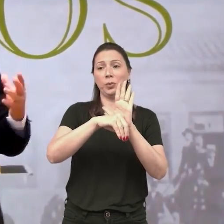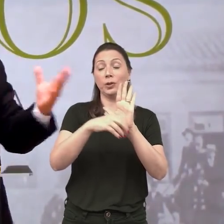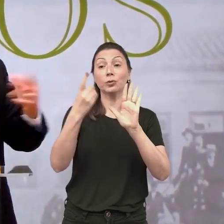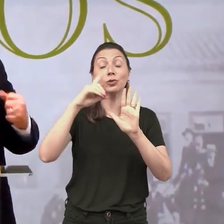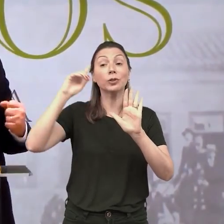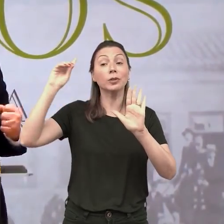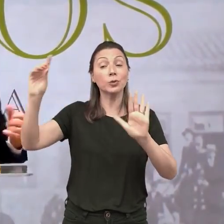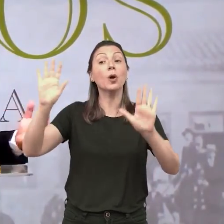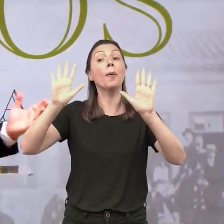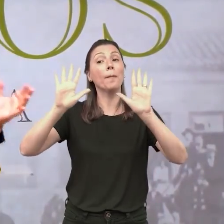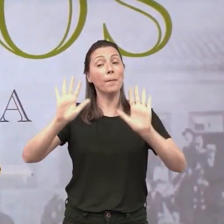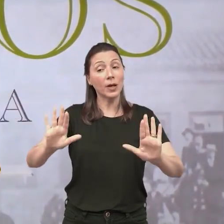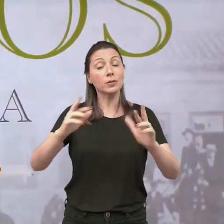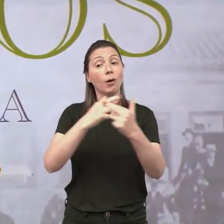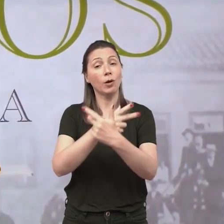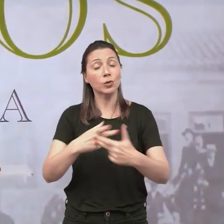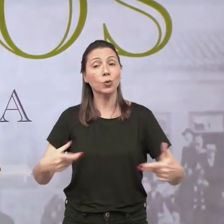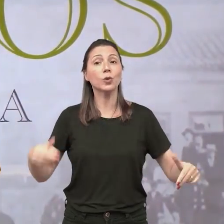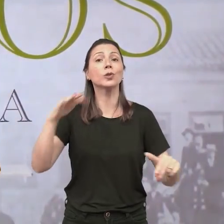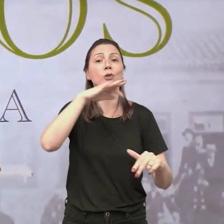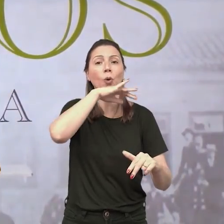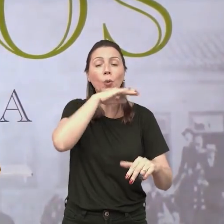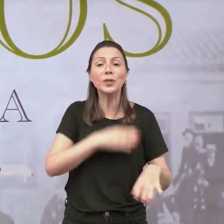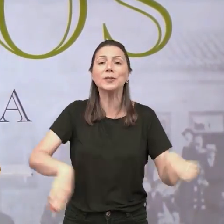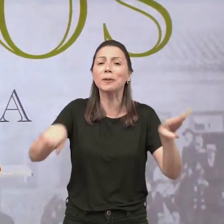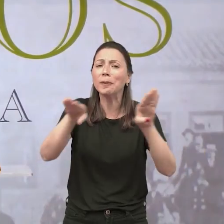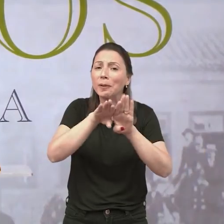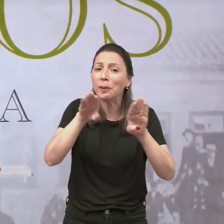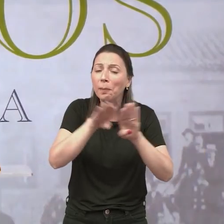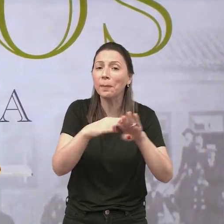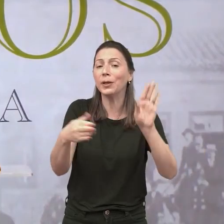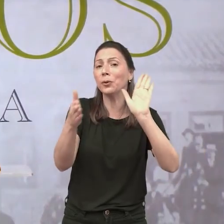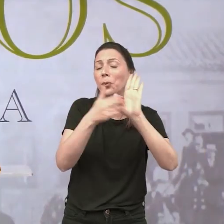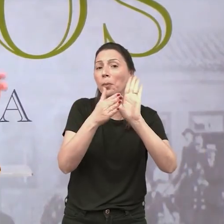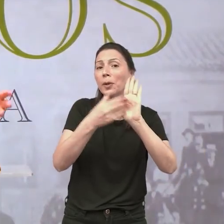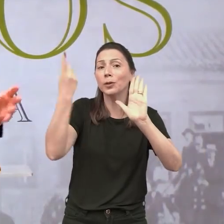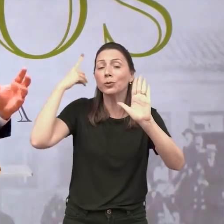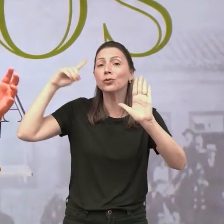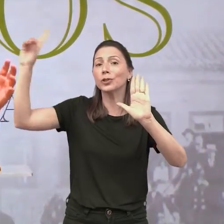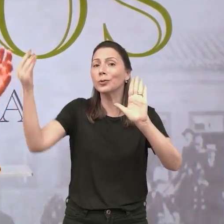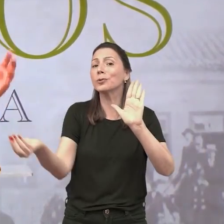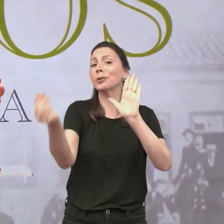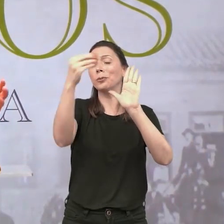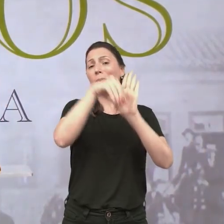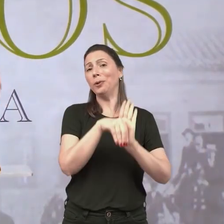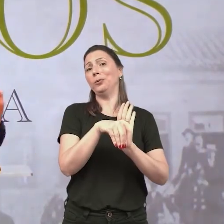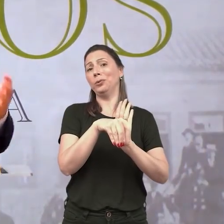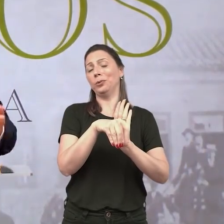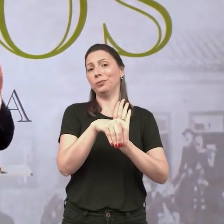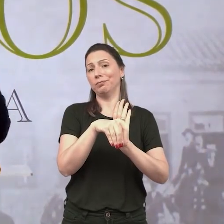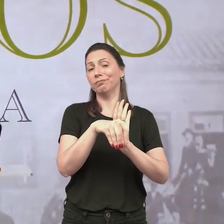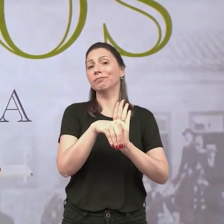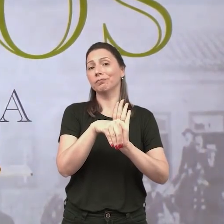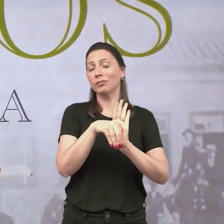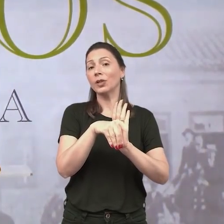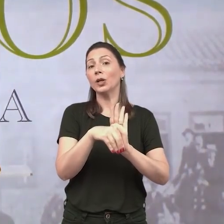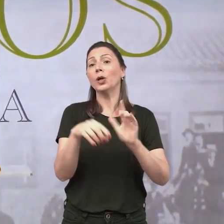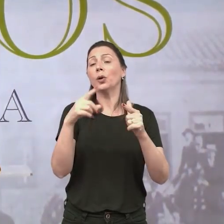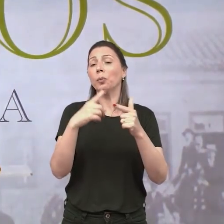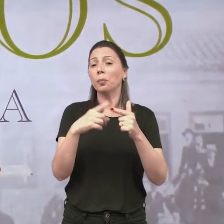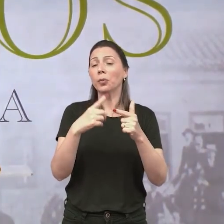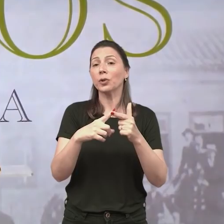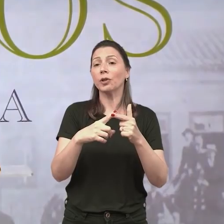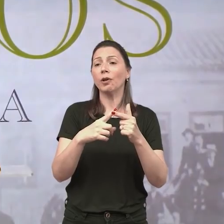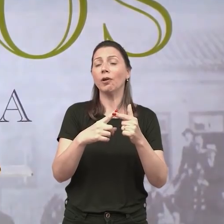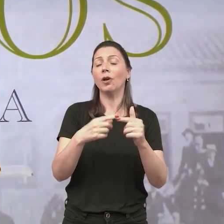parte da vontade de Deus. E às vezes faz parte. É o projeto de Deus fazer com que você seja provado, para que você